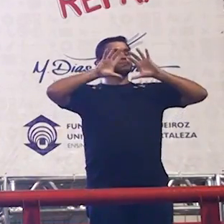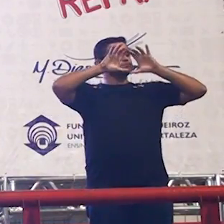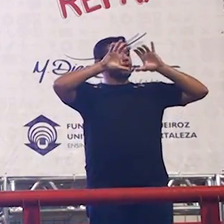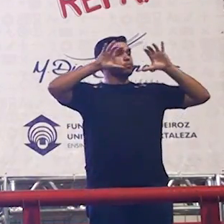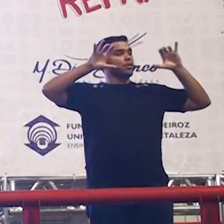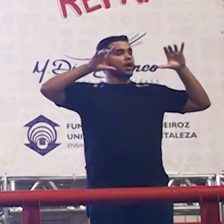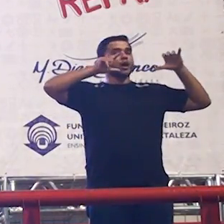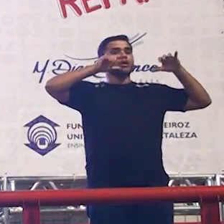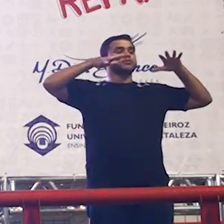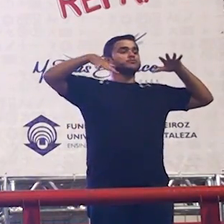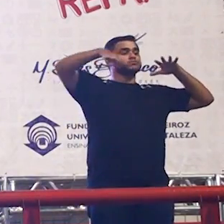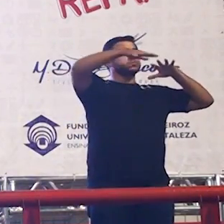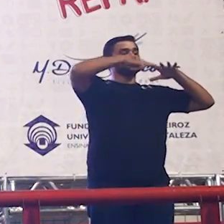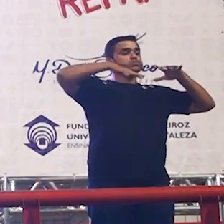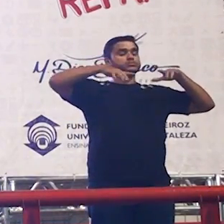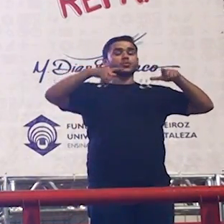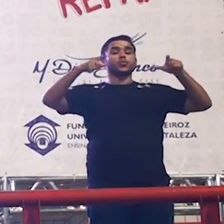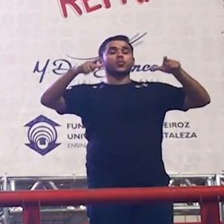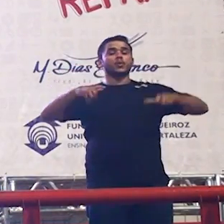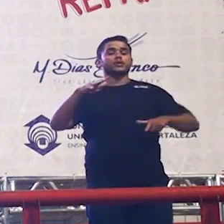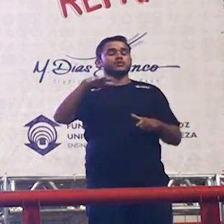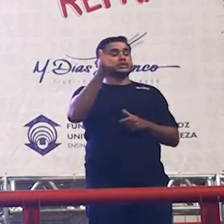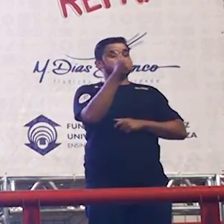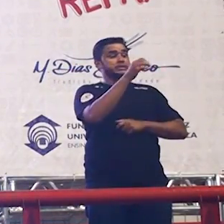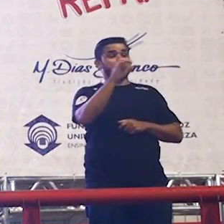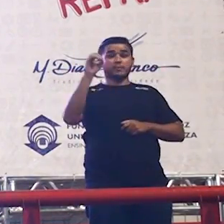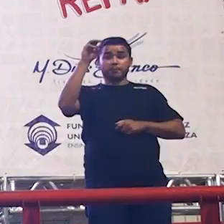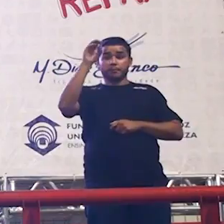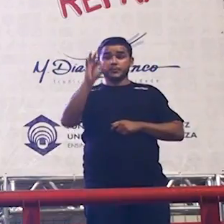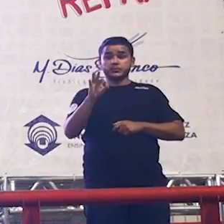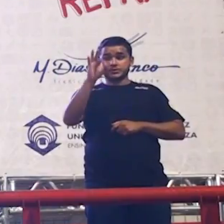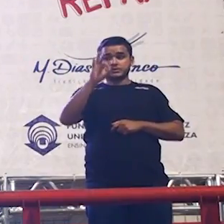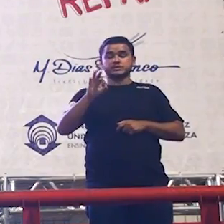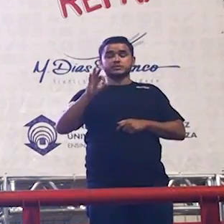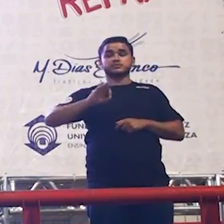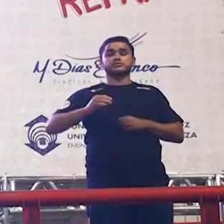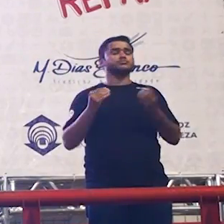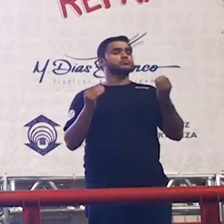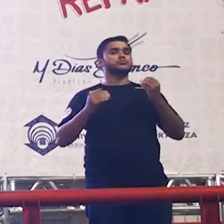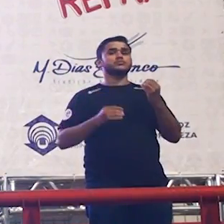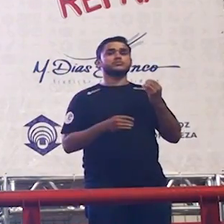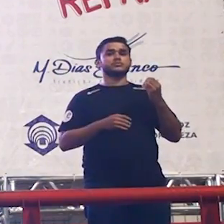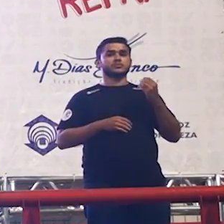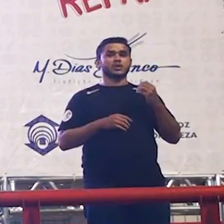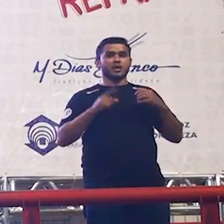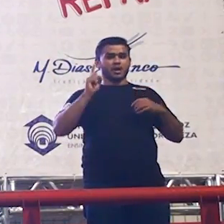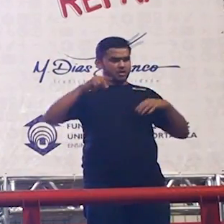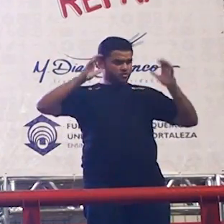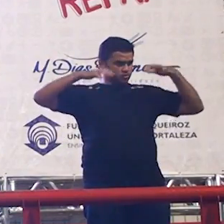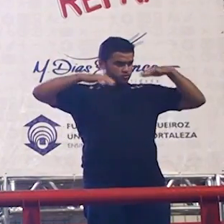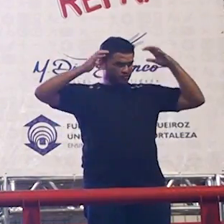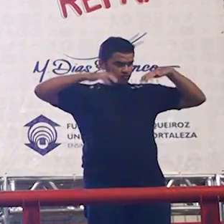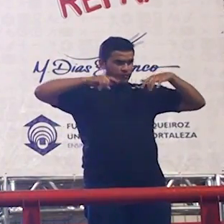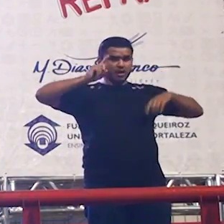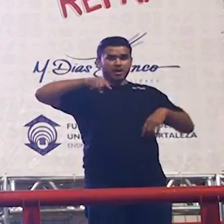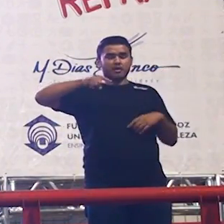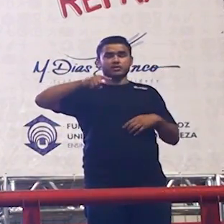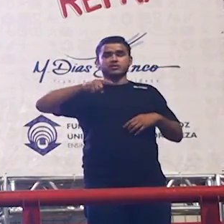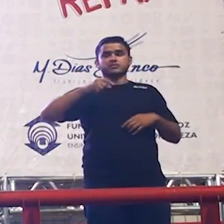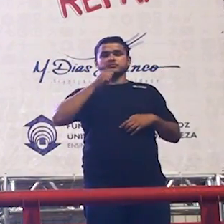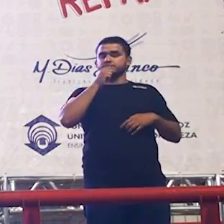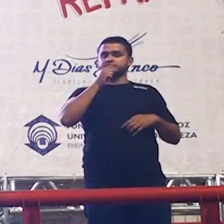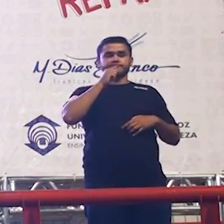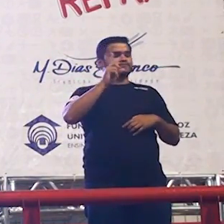O que acontece com a região quando a gente chega a 100% da umidade relativa do ar? Professor, chove. Calma lá,